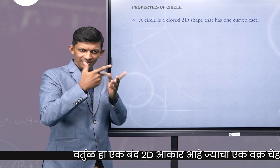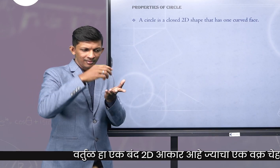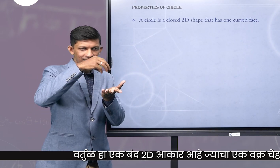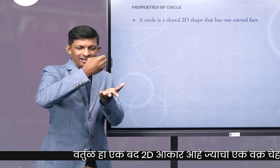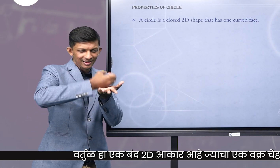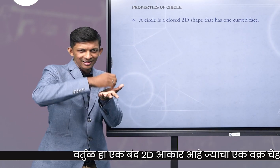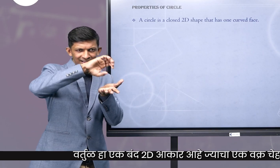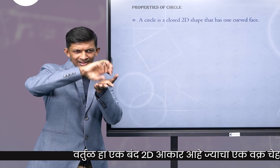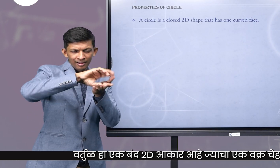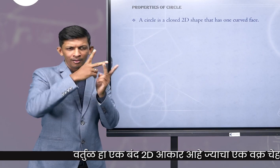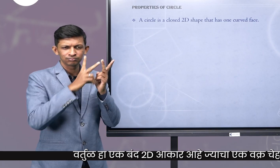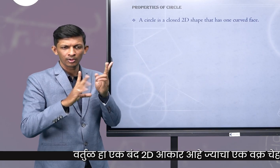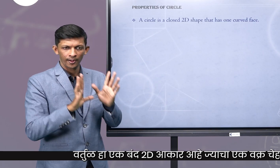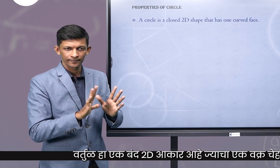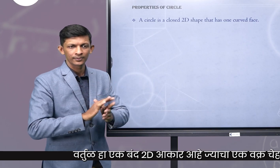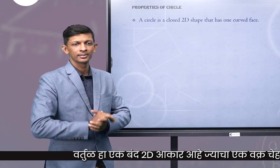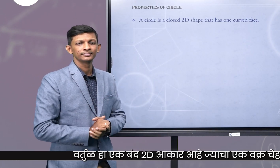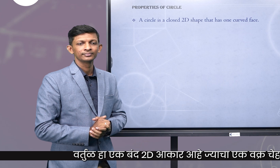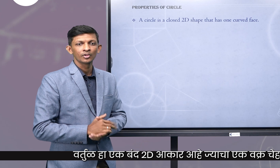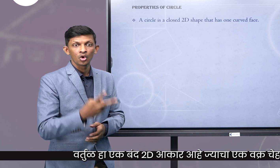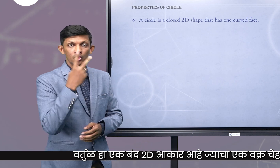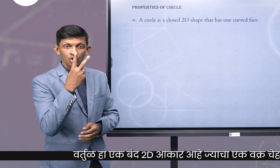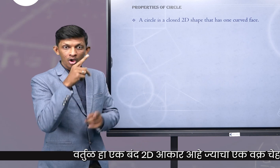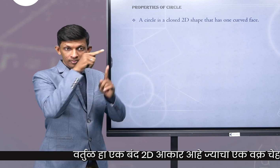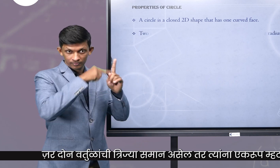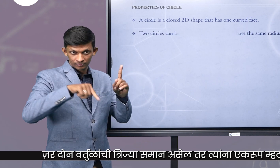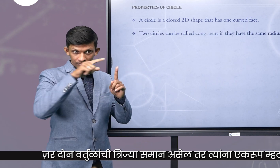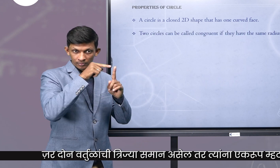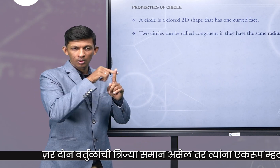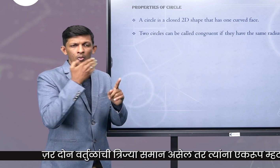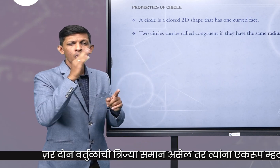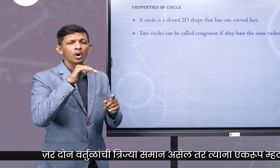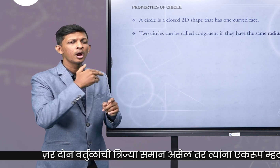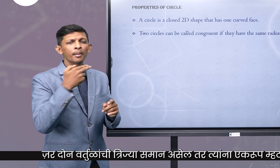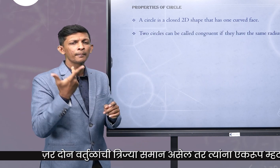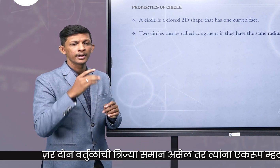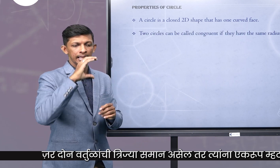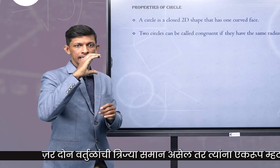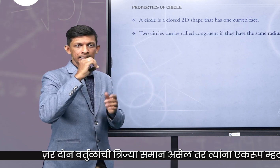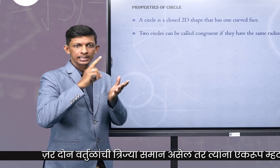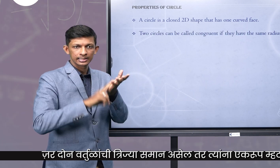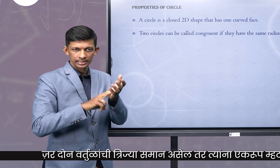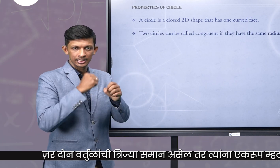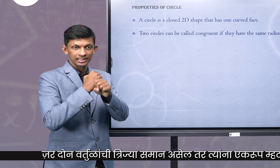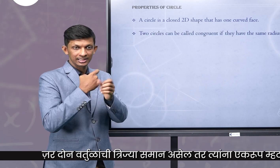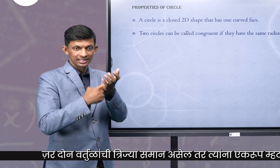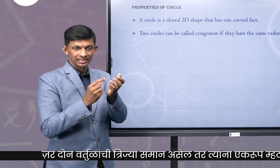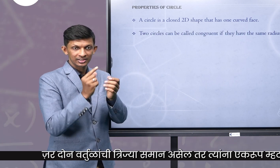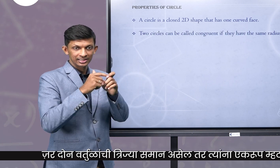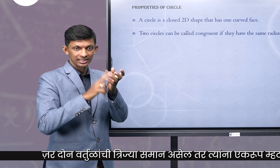आहे ज्याचा एक वक्र चेहरा आहे. जर 2 वर्तुळांची त्रिज्या समान असेल तर त्यांना